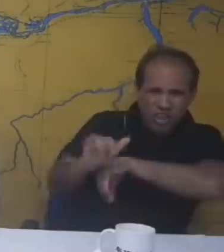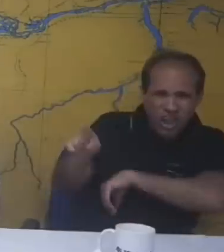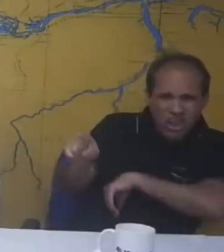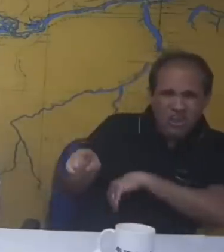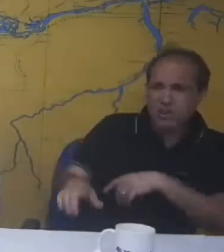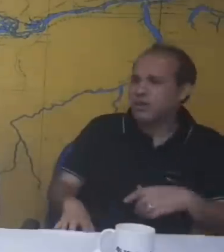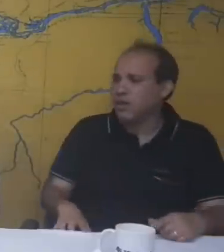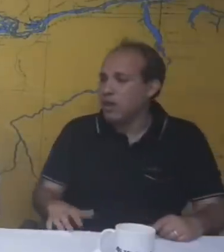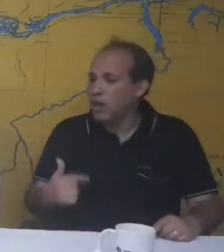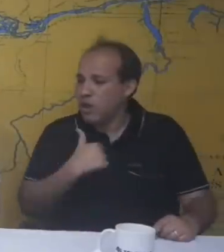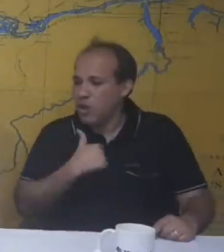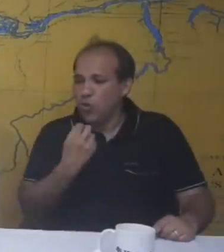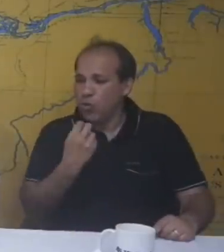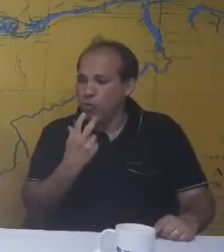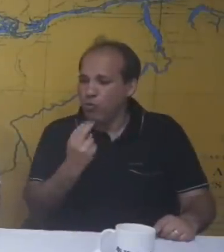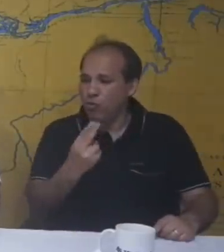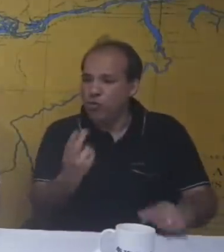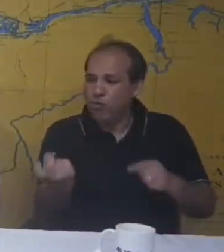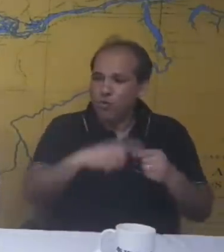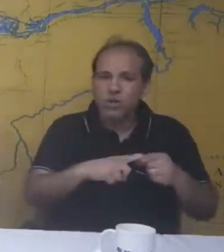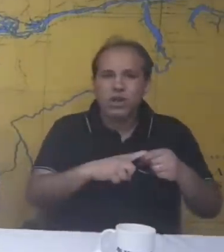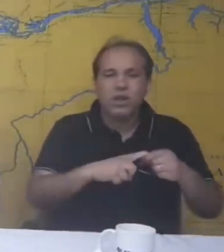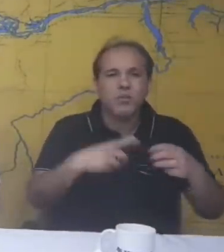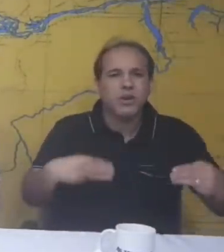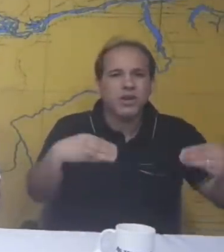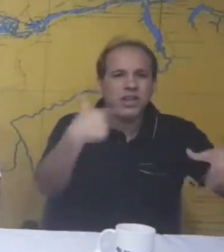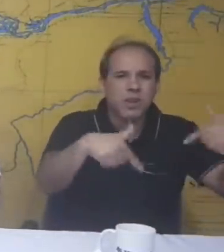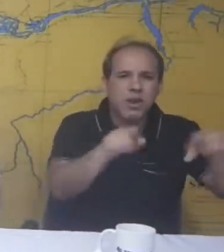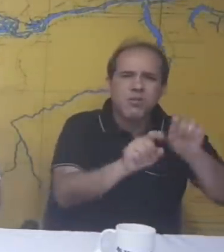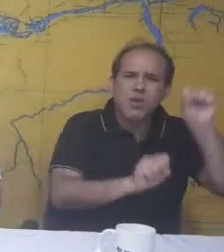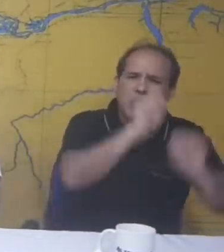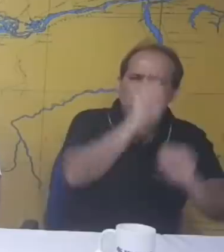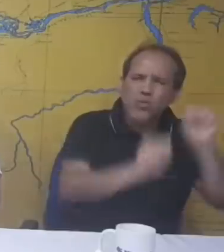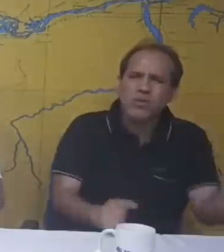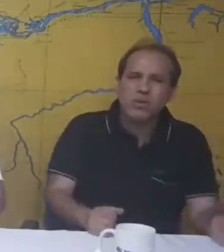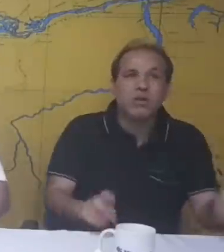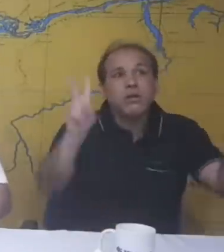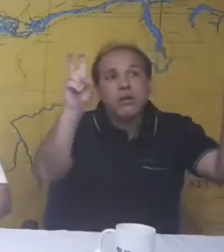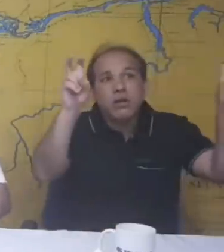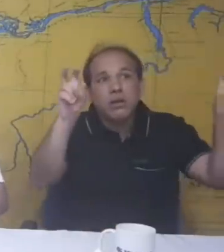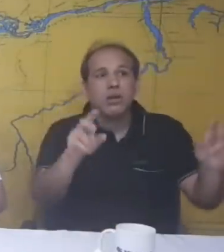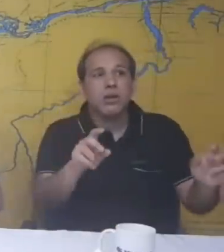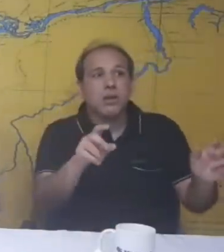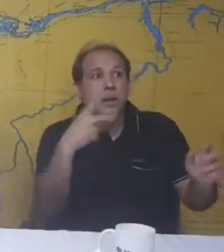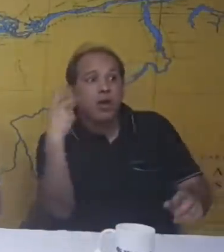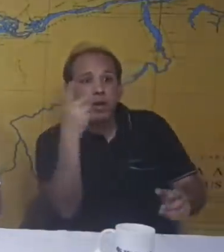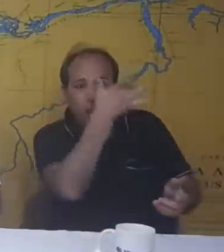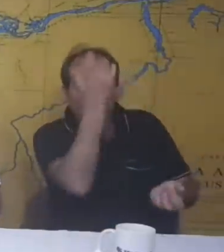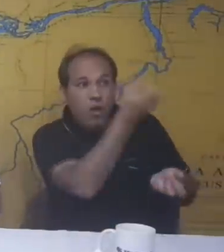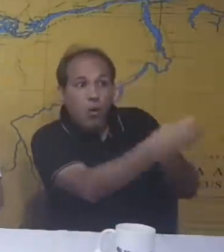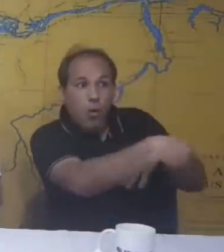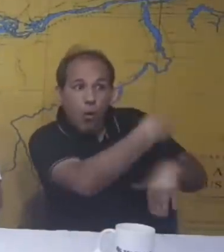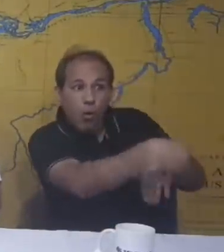fake news hoje, que eu vou recriar o Ministério do Trabalho e Indústria. E começa a matéria. Segundo fontes